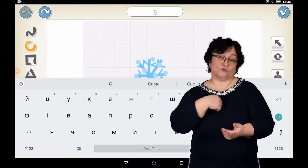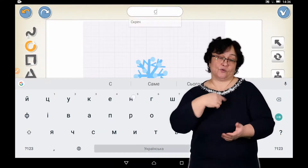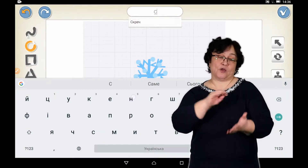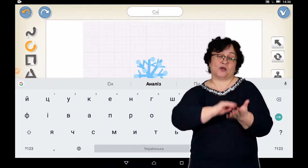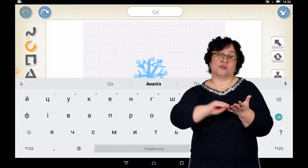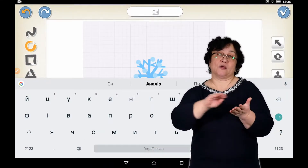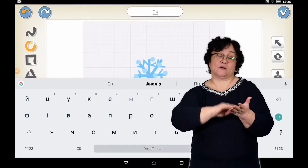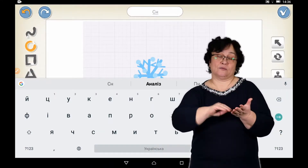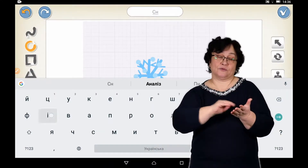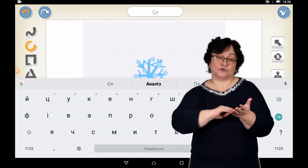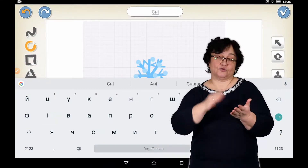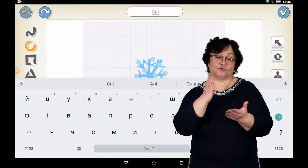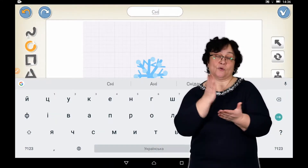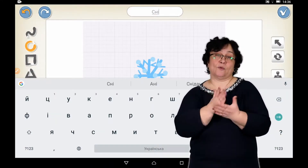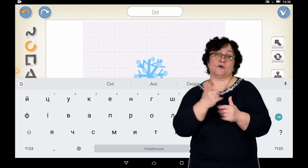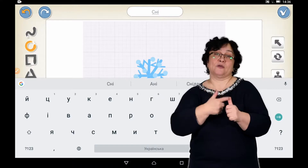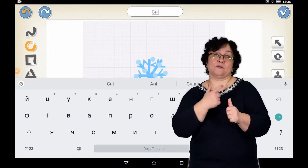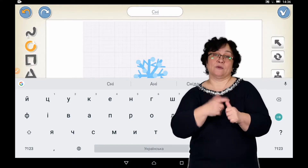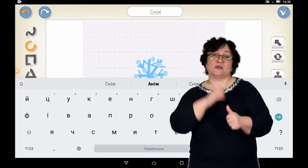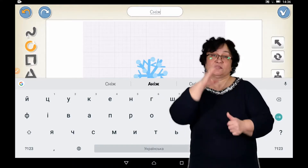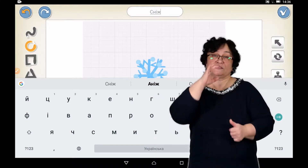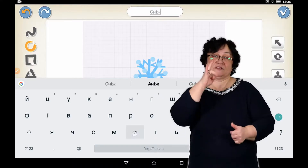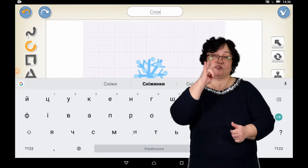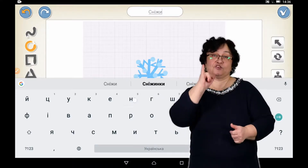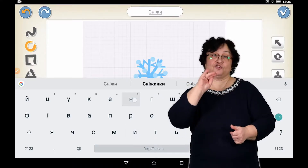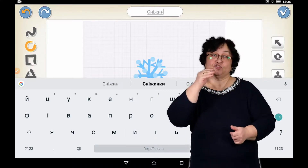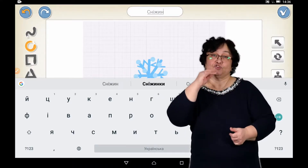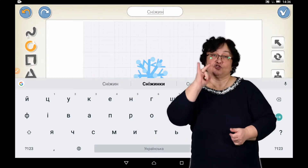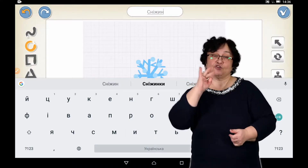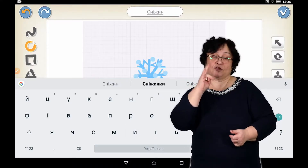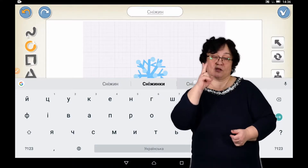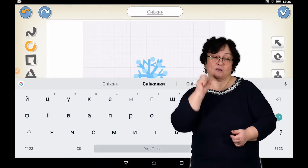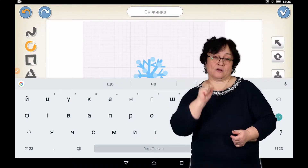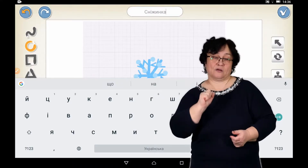я напишу їм Сніженька.